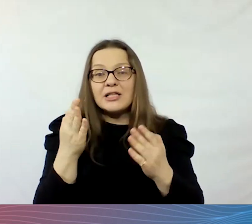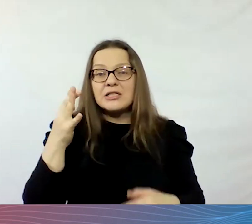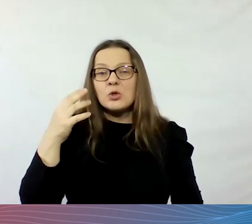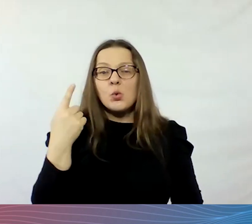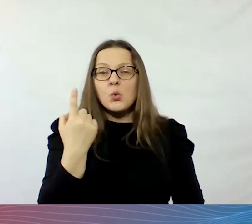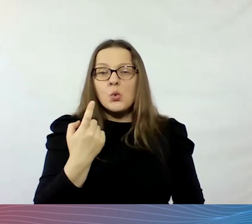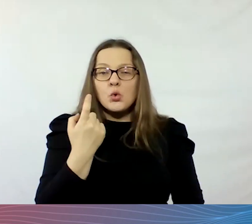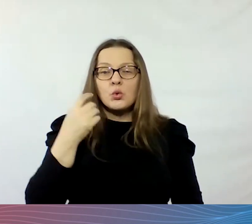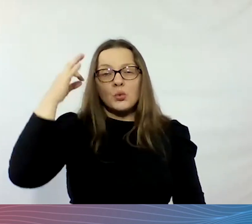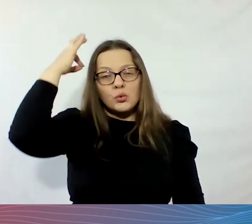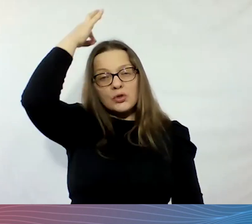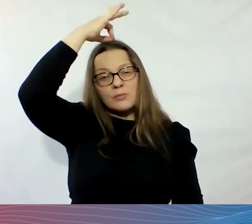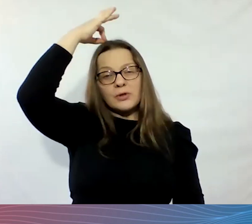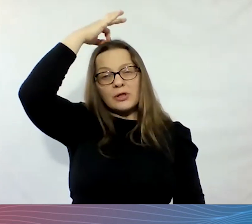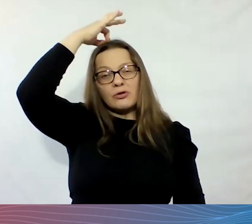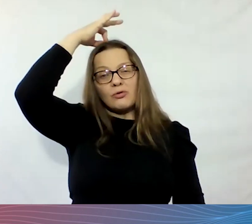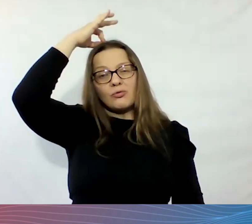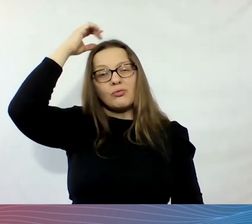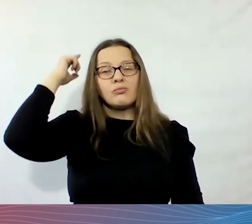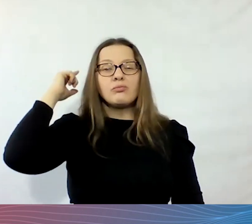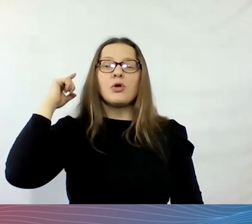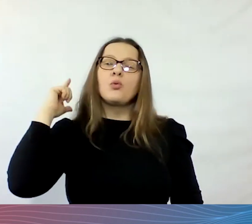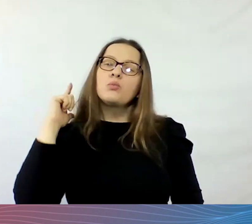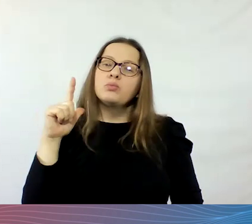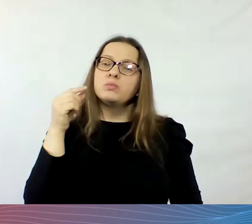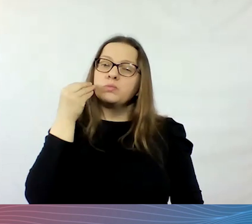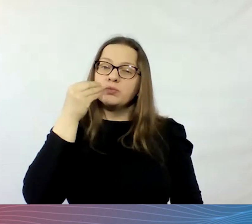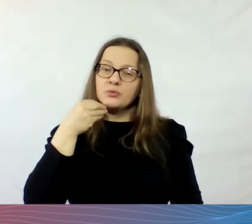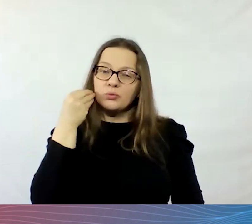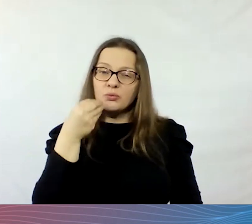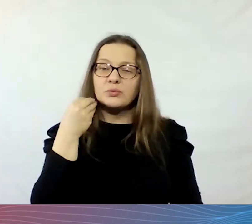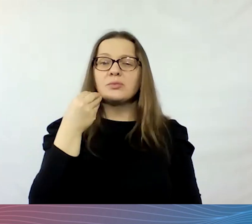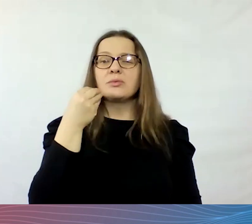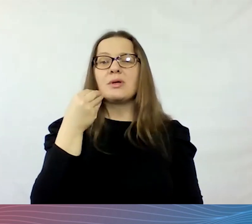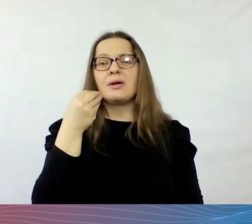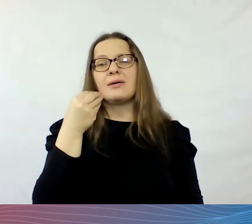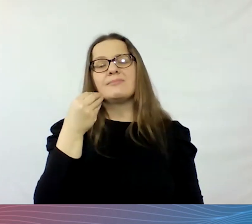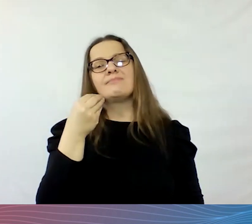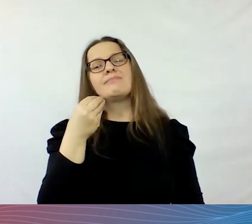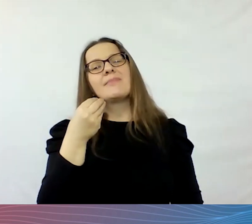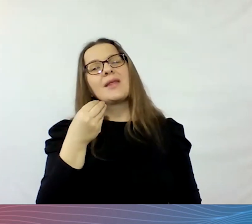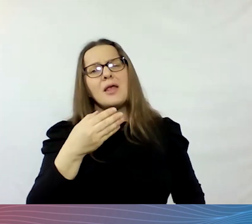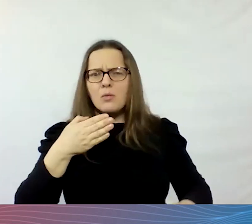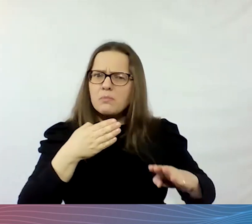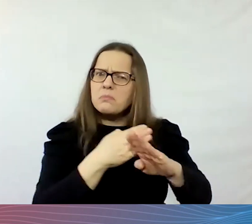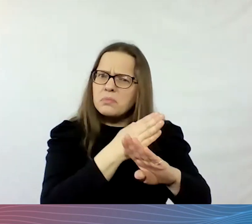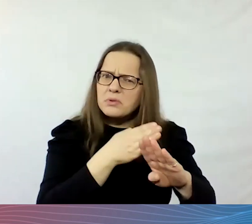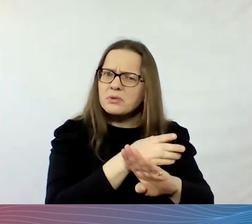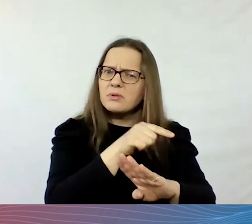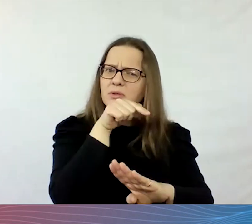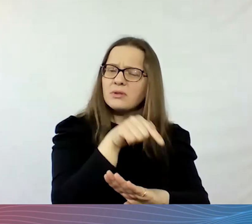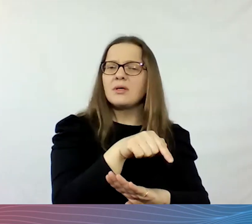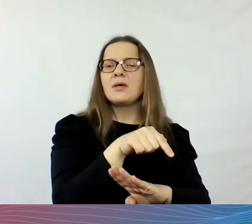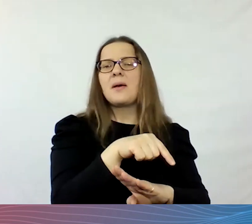lado, você foi colocado para dentro do corpo como um membro do corpo de Cristo, mas por outro lado, o Senhor está fazendo você beber